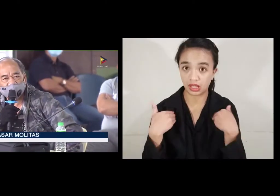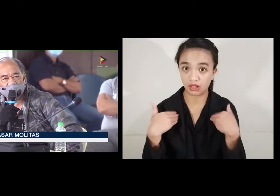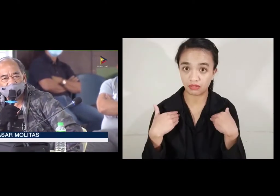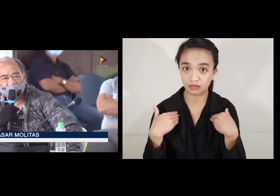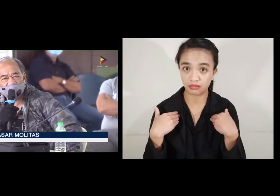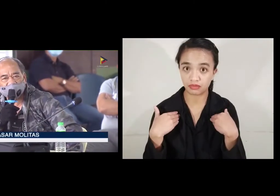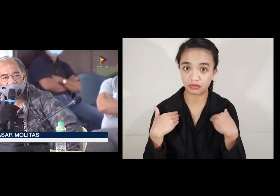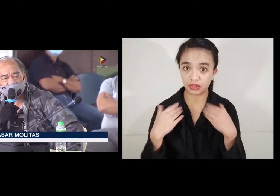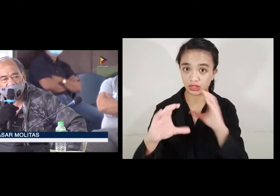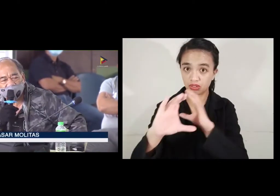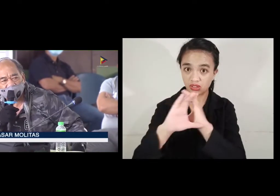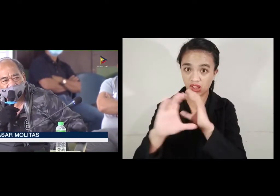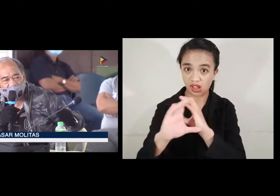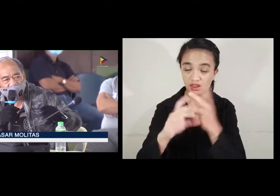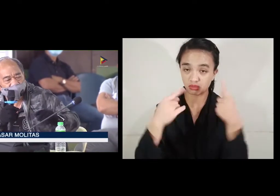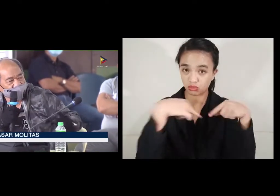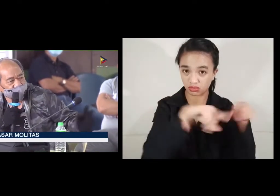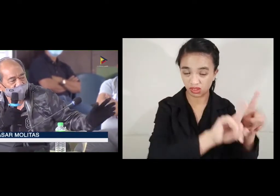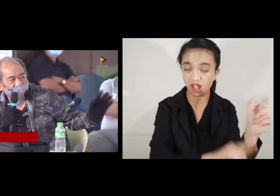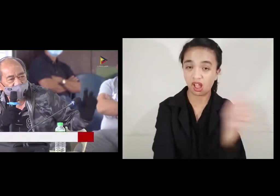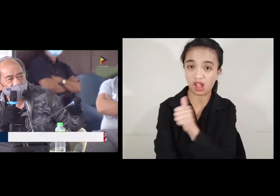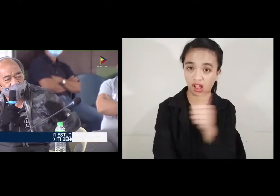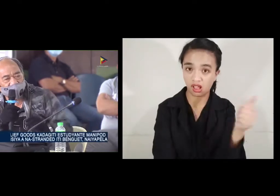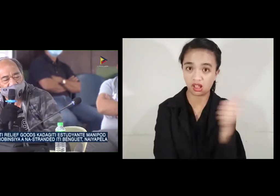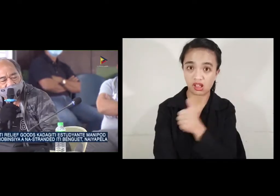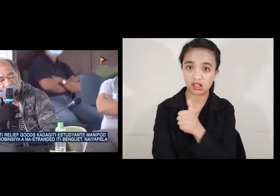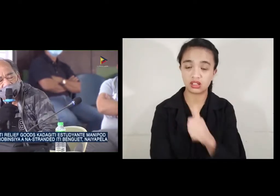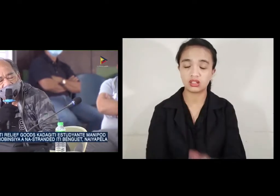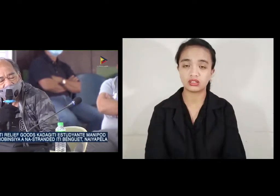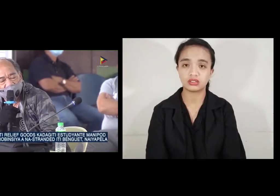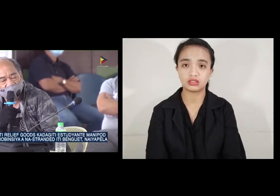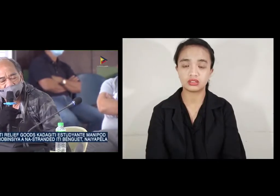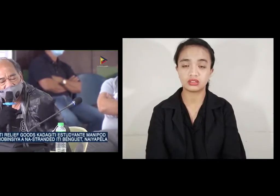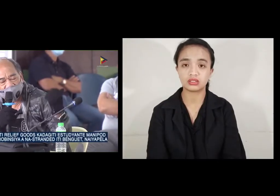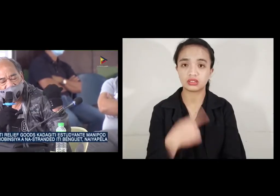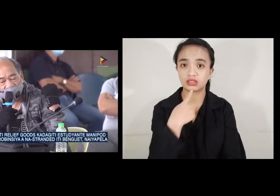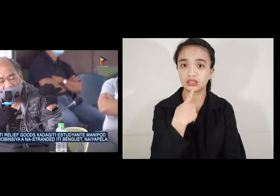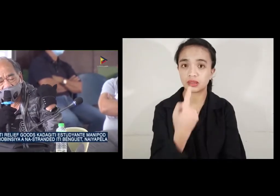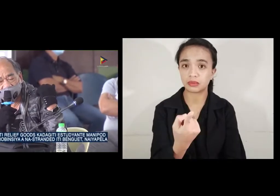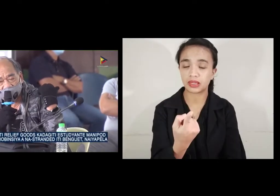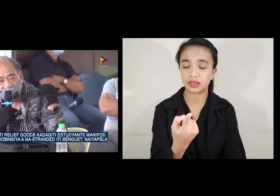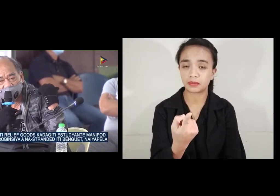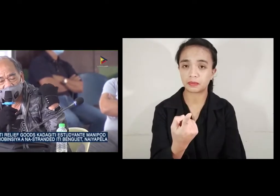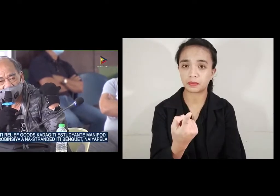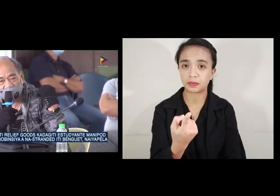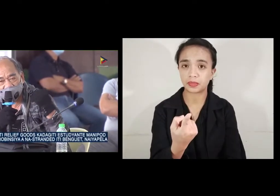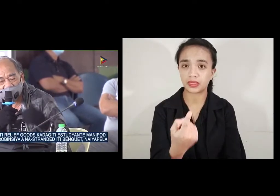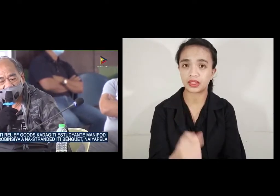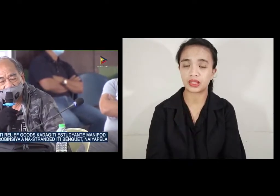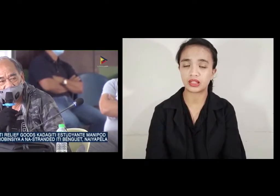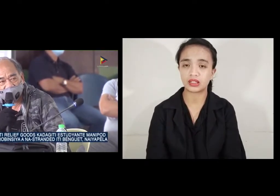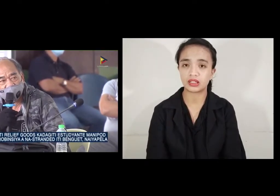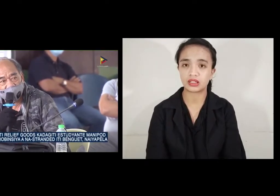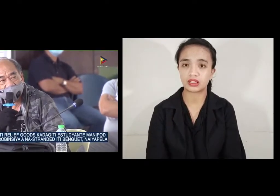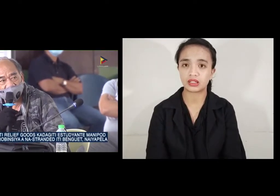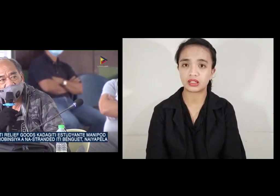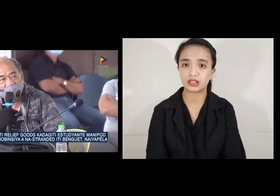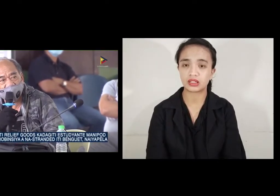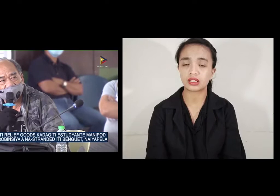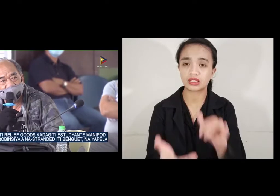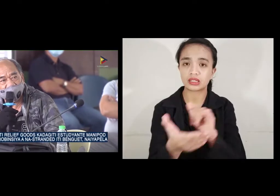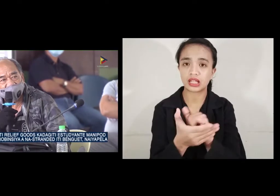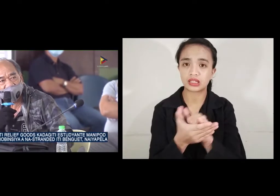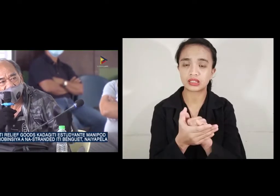Dapat di lukan di nga pang isu with yung unan ni ako niloloro nga jipot